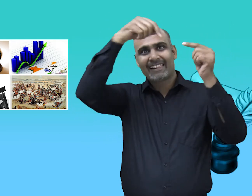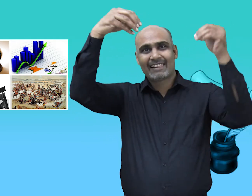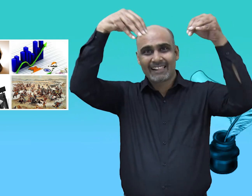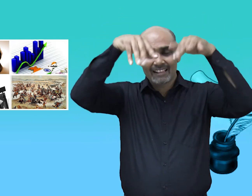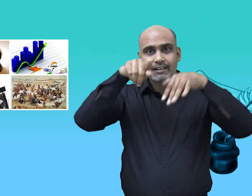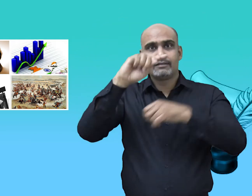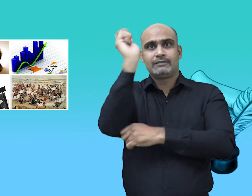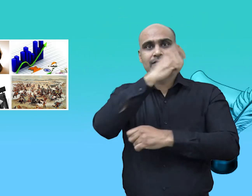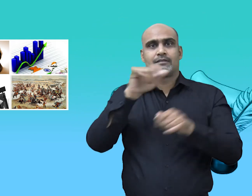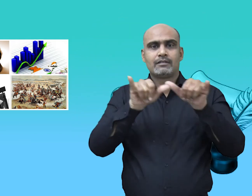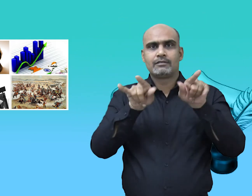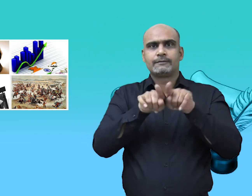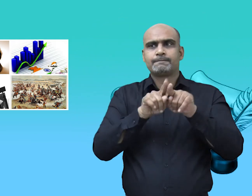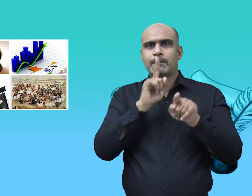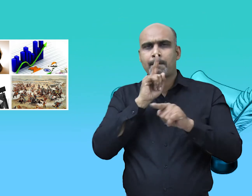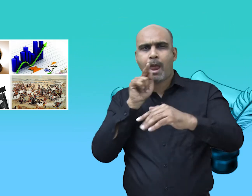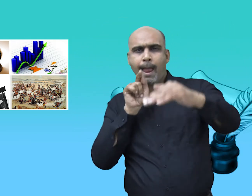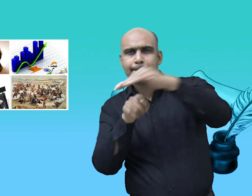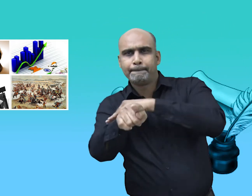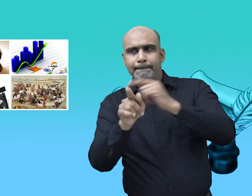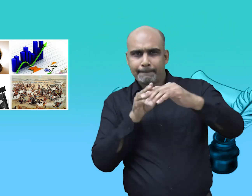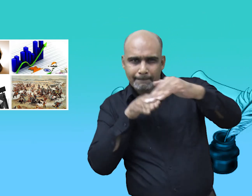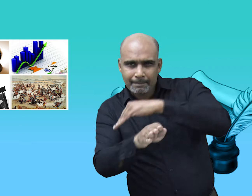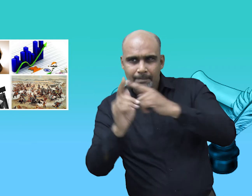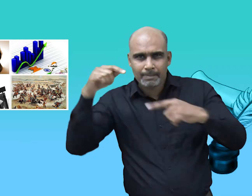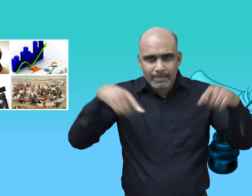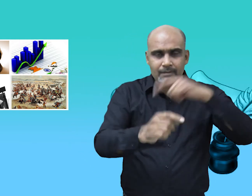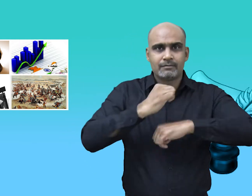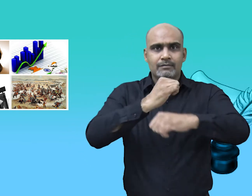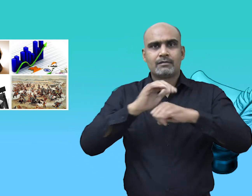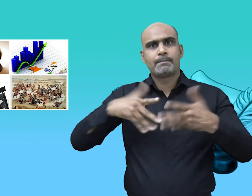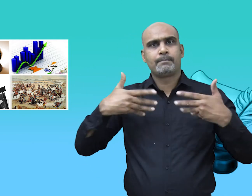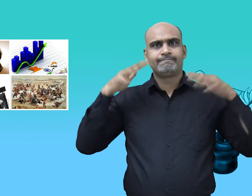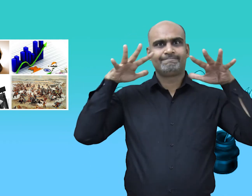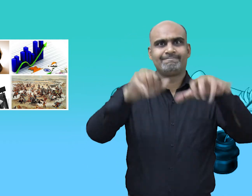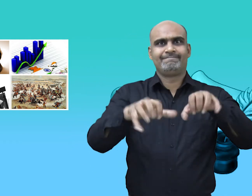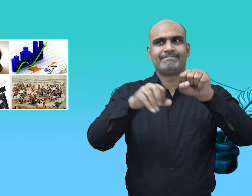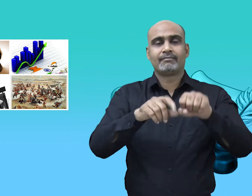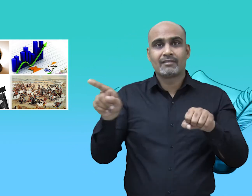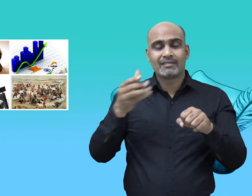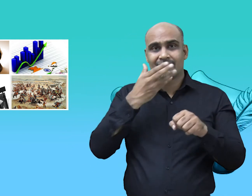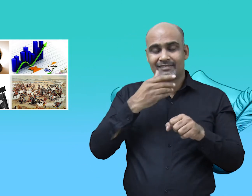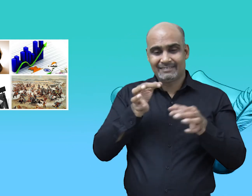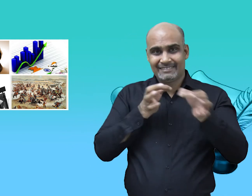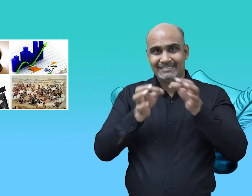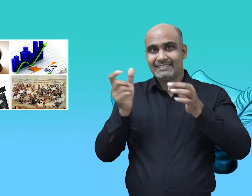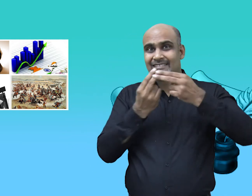से आक्रमणकारी हमारे देश में घुसकर उस पर कब्जा करते थे। इन सभी बातों का